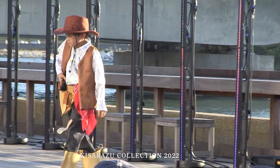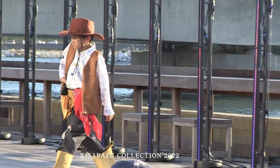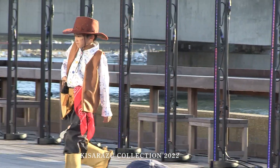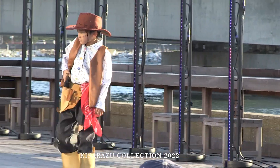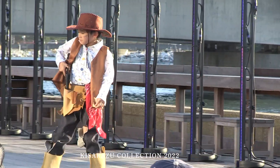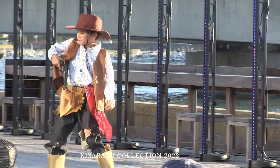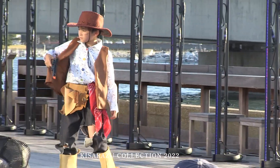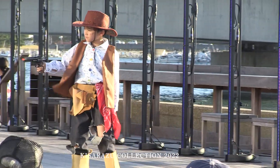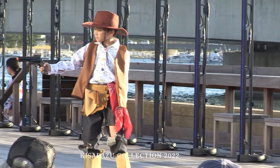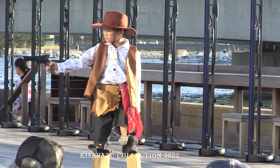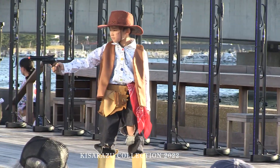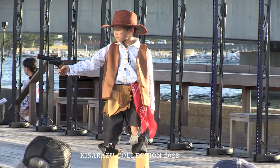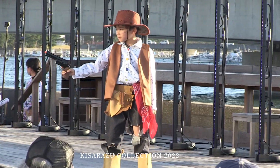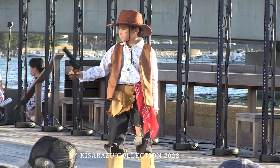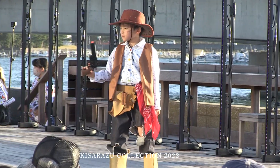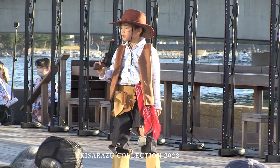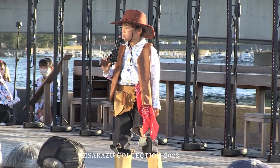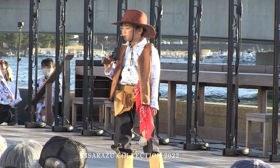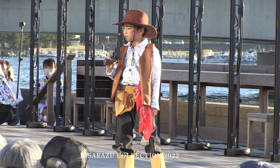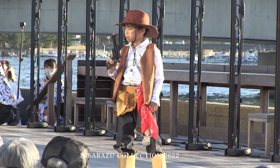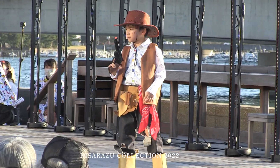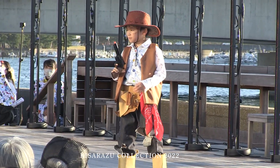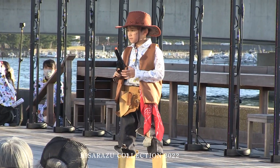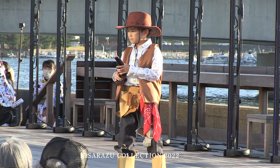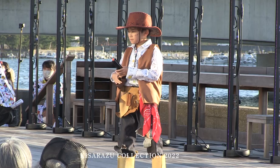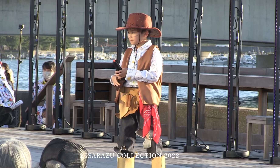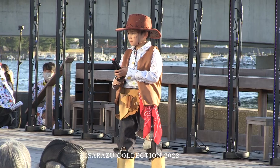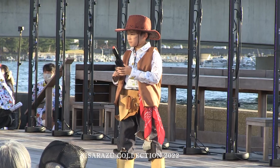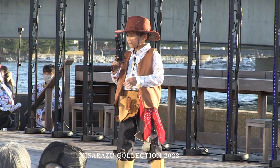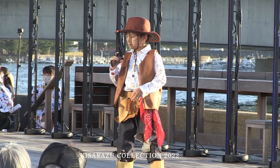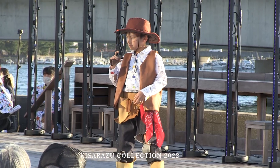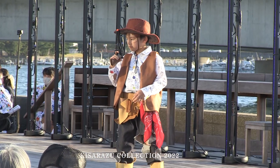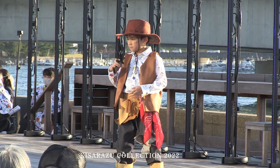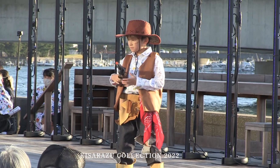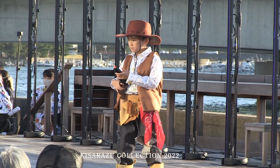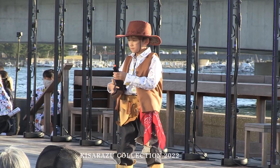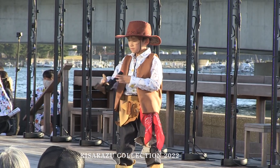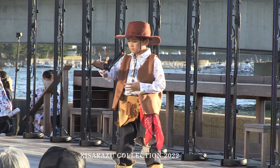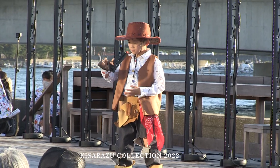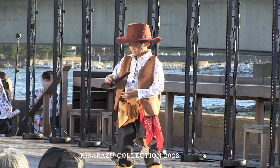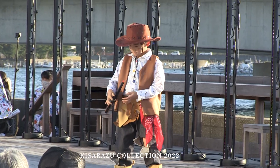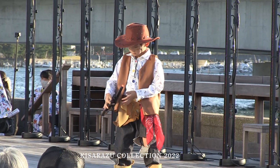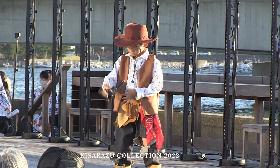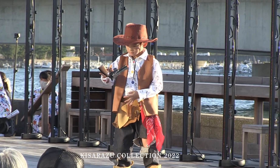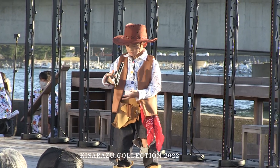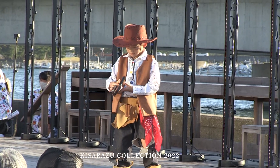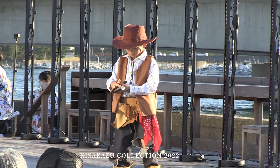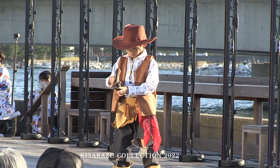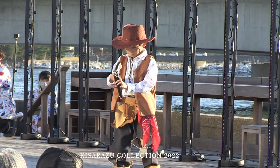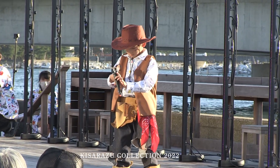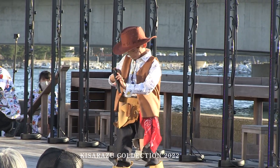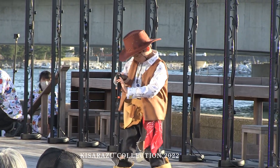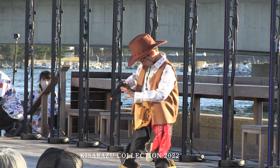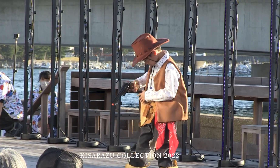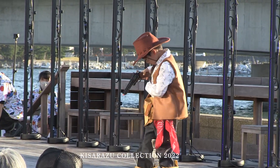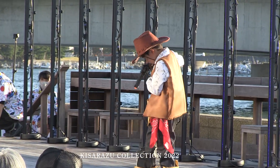のモデル楽しみたいです。あまり朝からI'm gonna keep going.